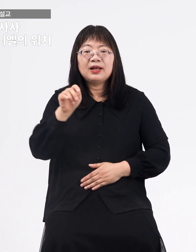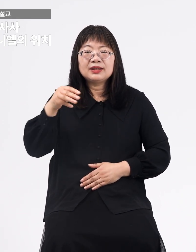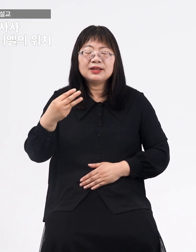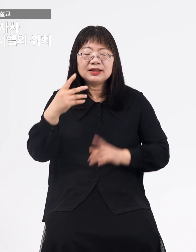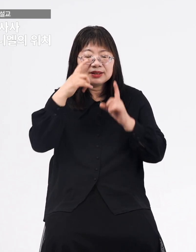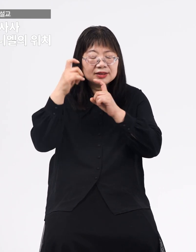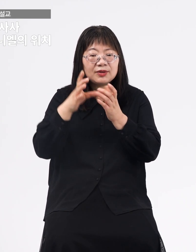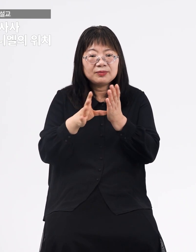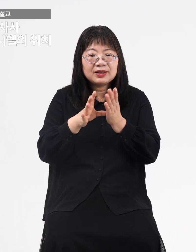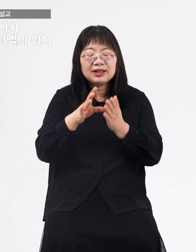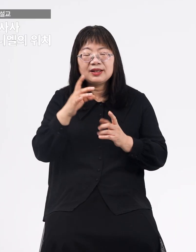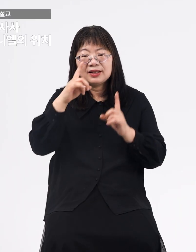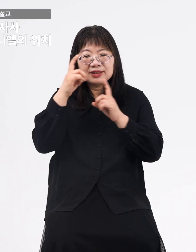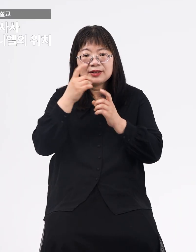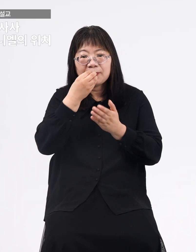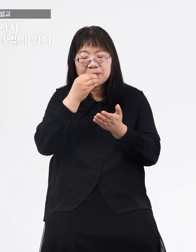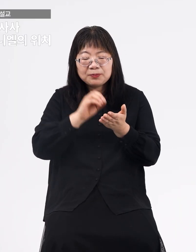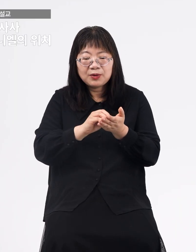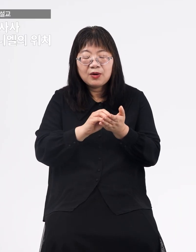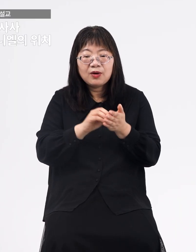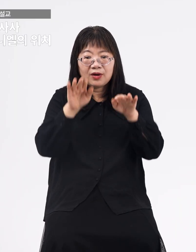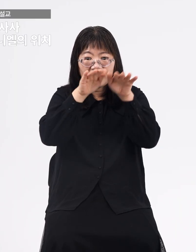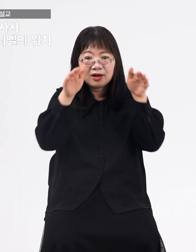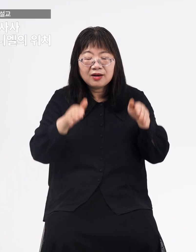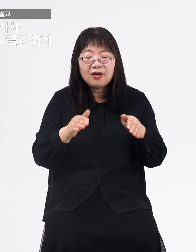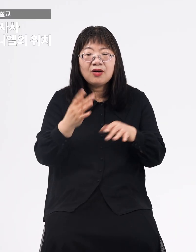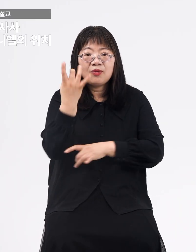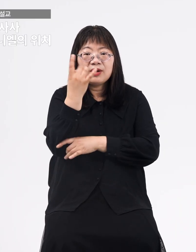기념물, 기념비, 원뜻은 손,